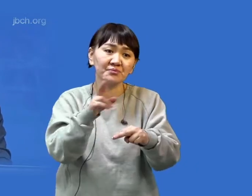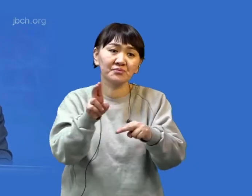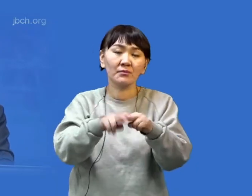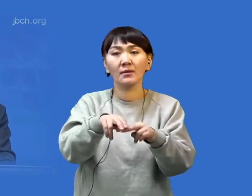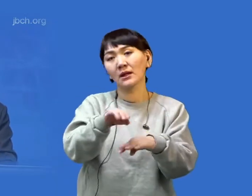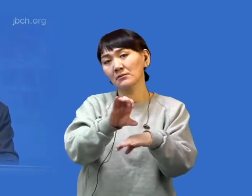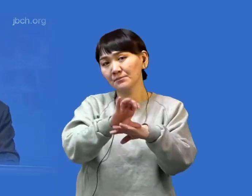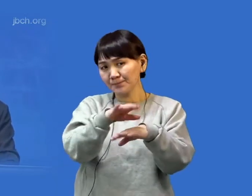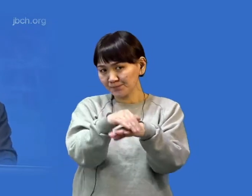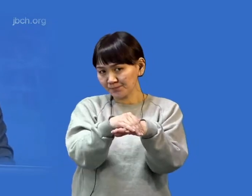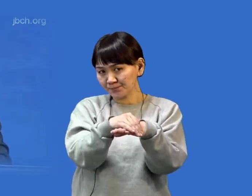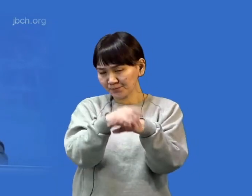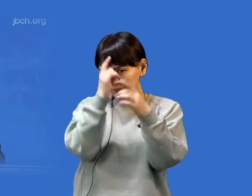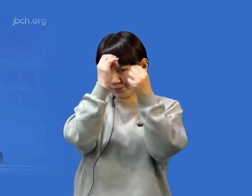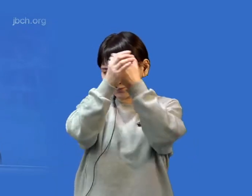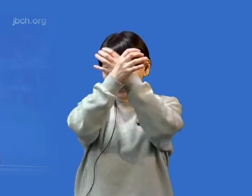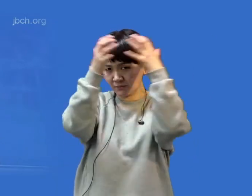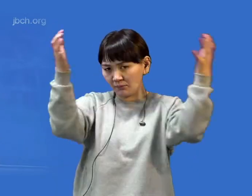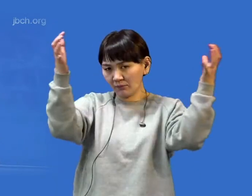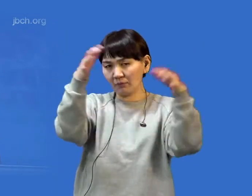ойлгал.